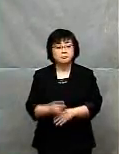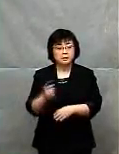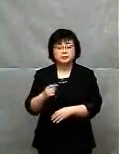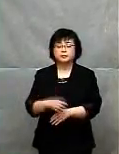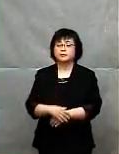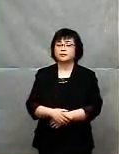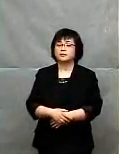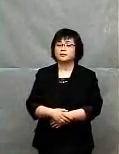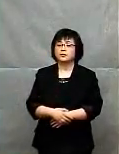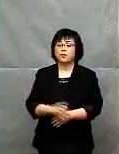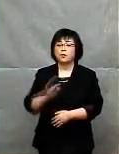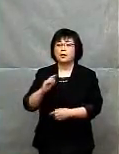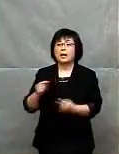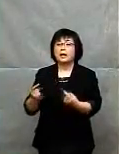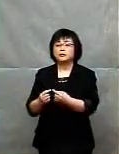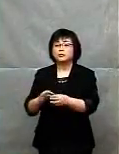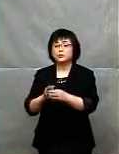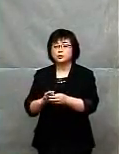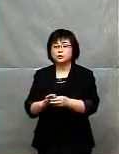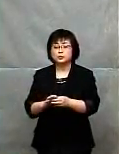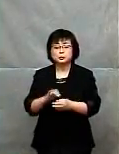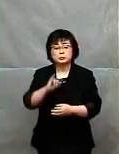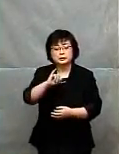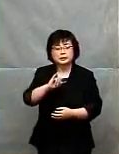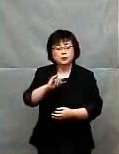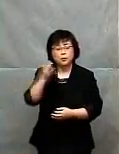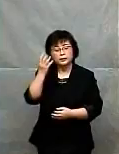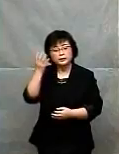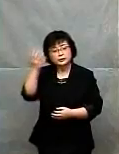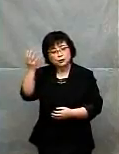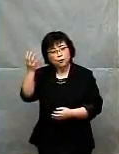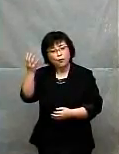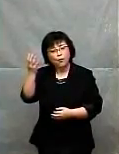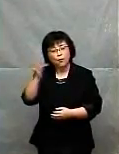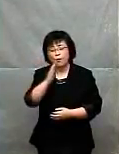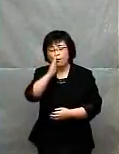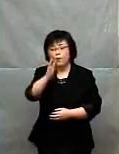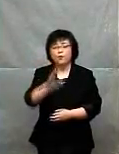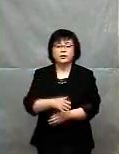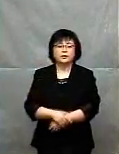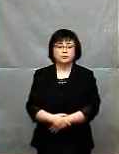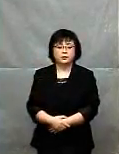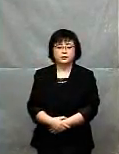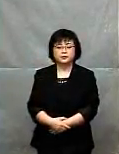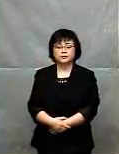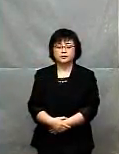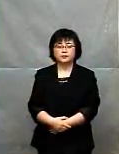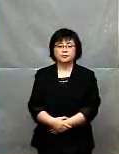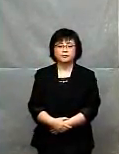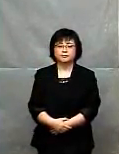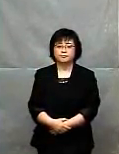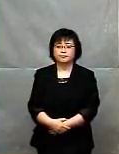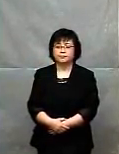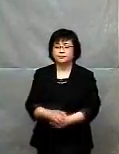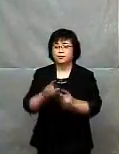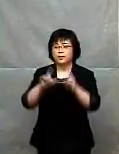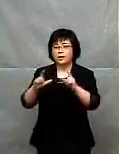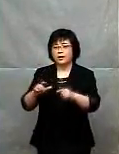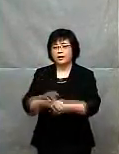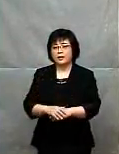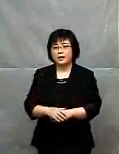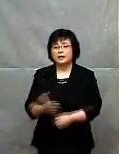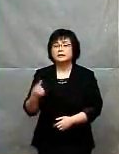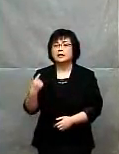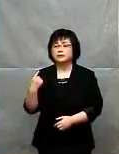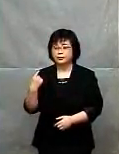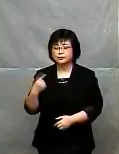その内閣改造に対する知事の印象というか所感を教えていただければと思います。 はい、昨